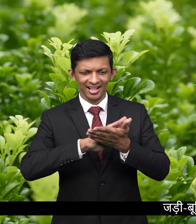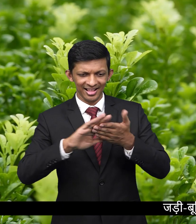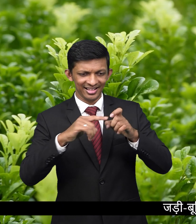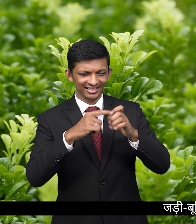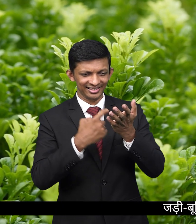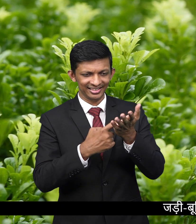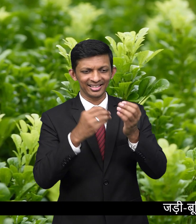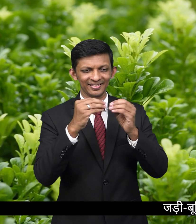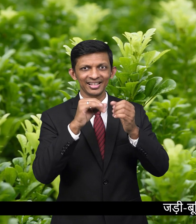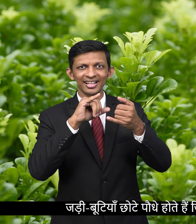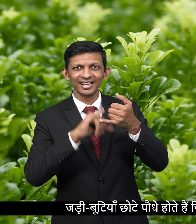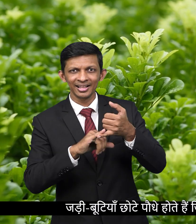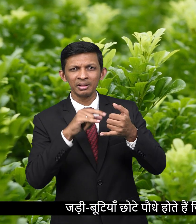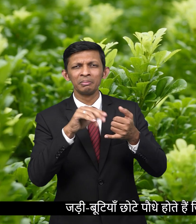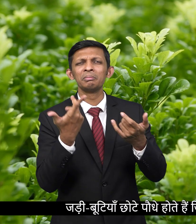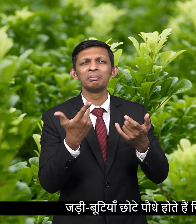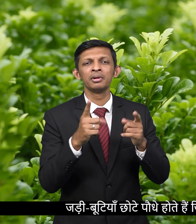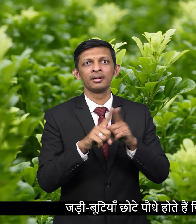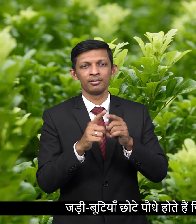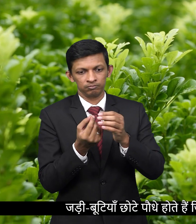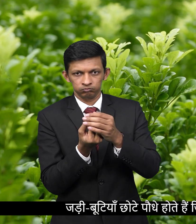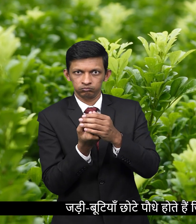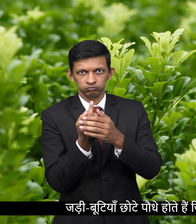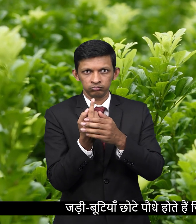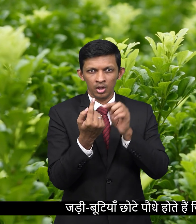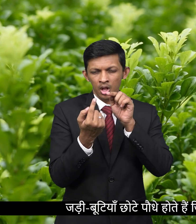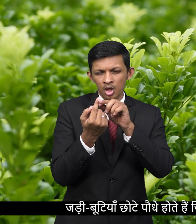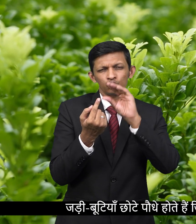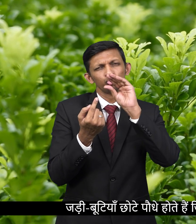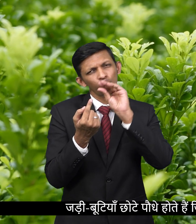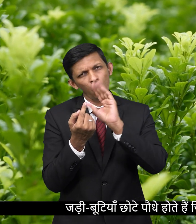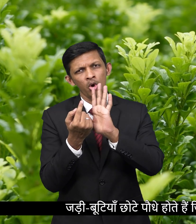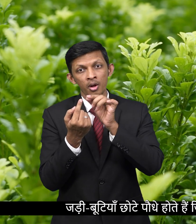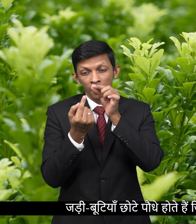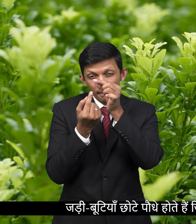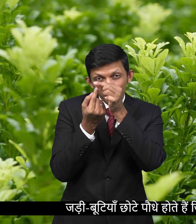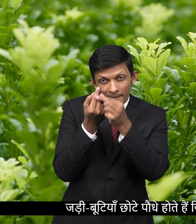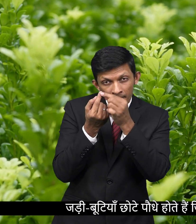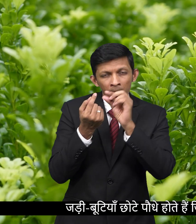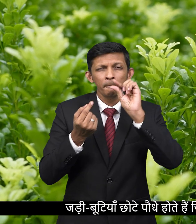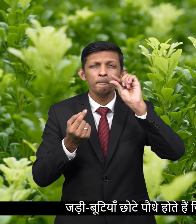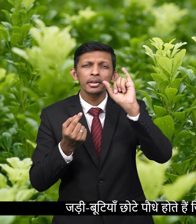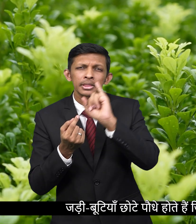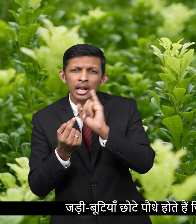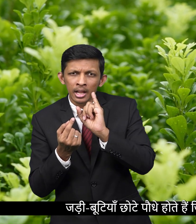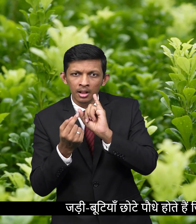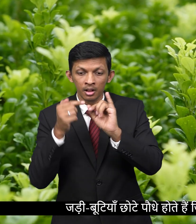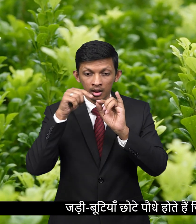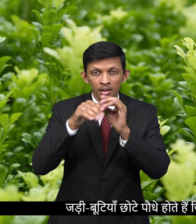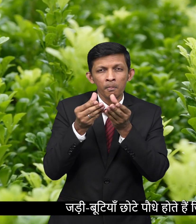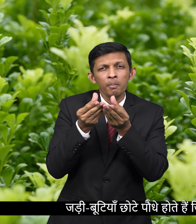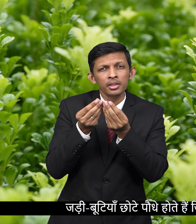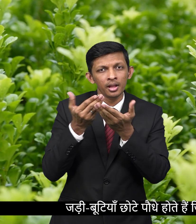जड़ी बूटियां, हर्ब्स। जड़ी बूटियां छोटे पौधे होते हैं जिनमें पतले और मुलायम तने होते हैं।